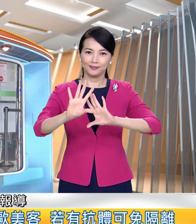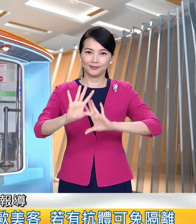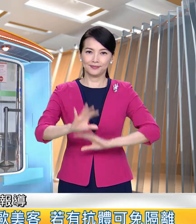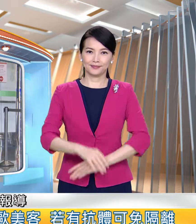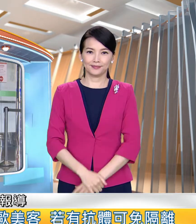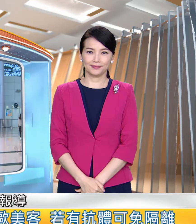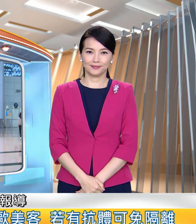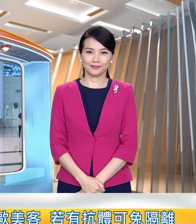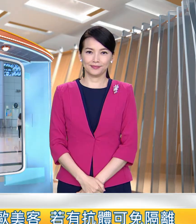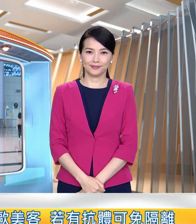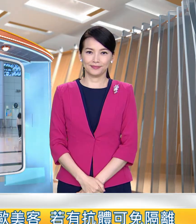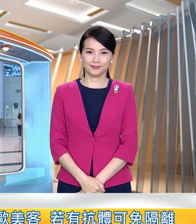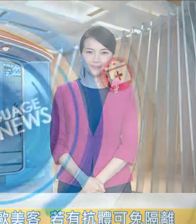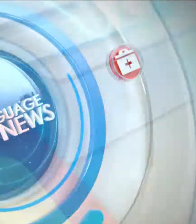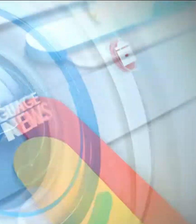道。